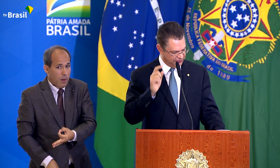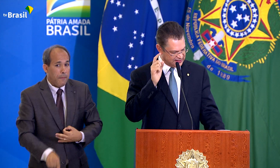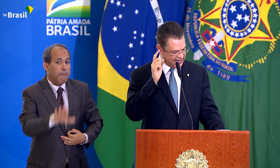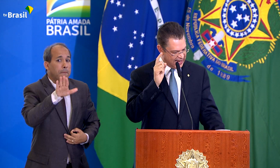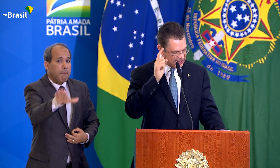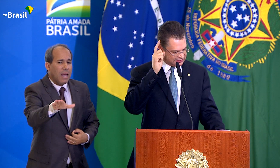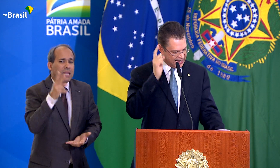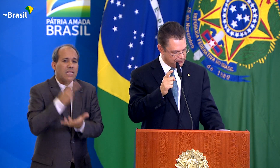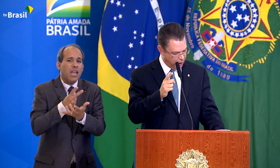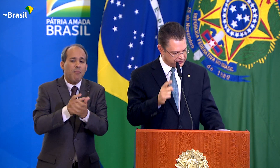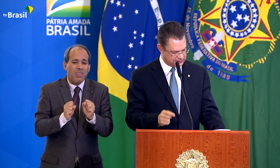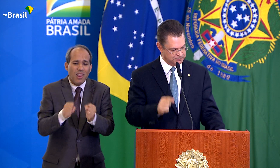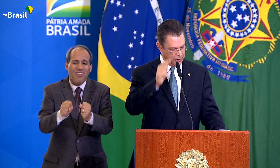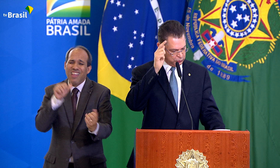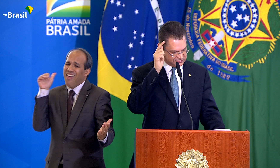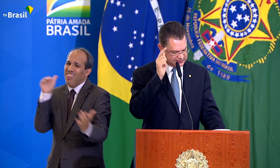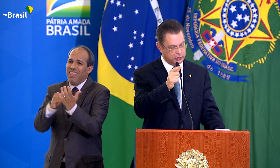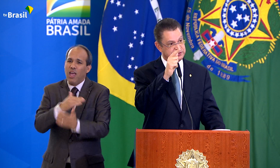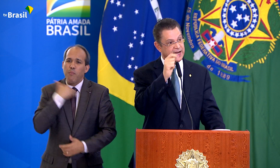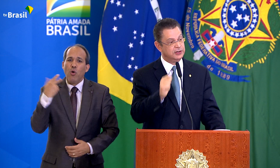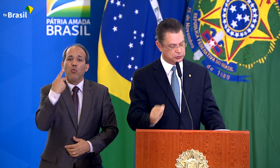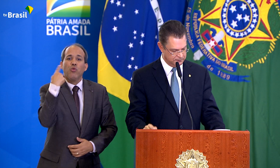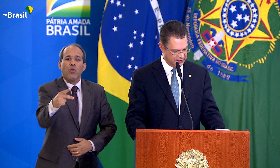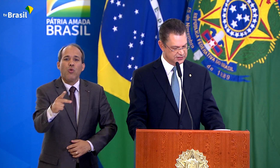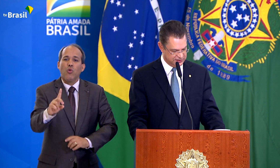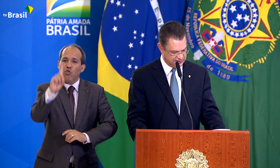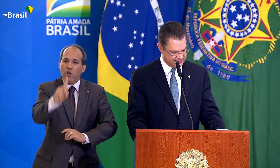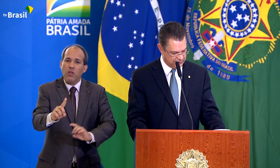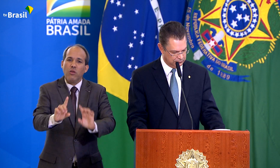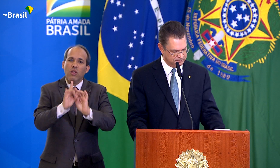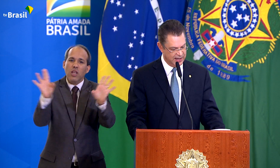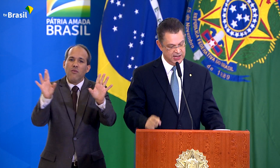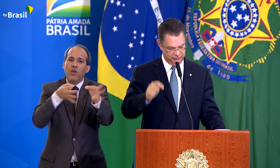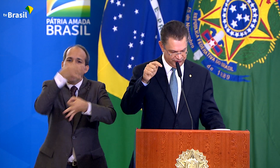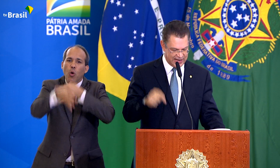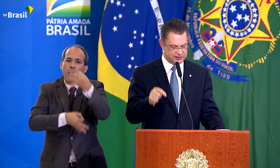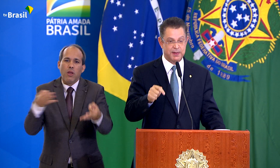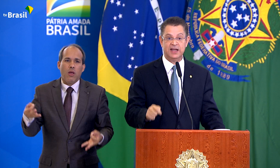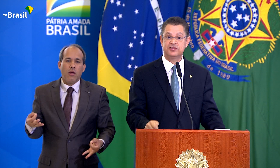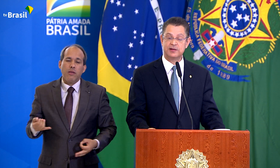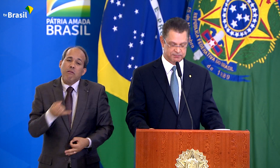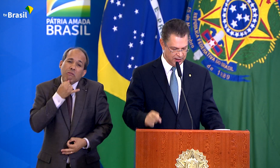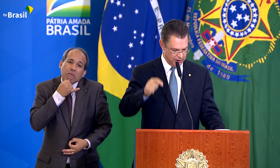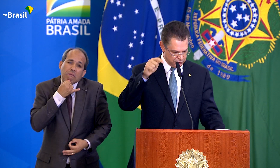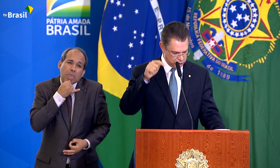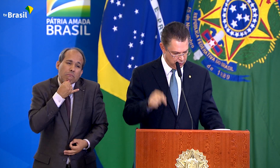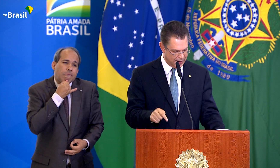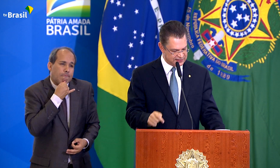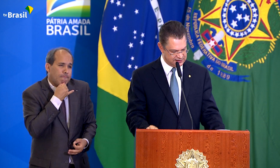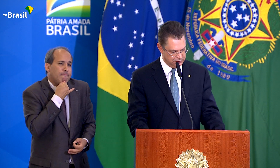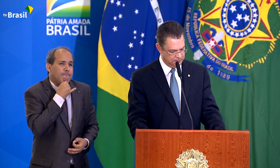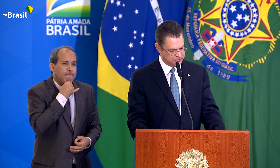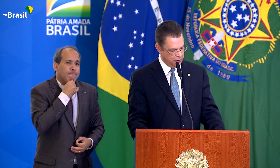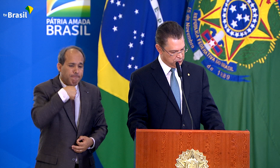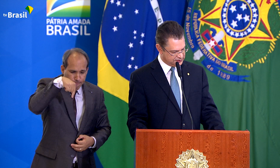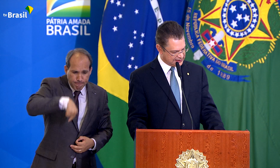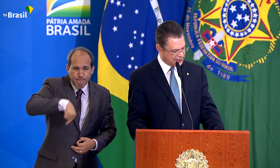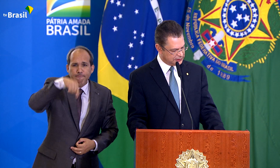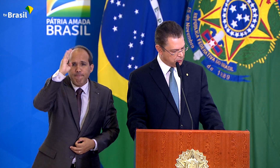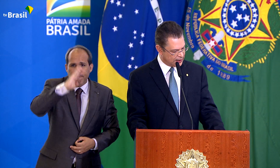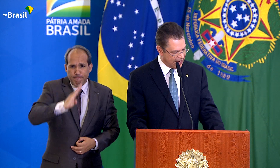defenderei até a morte o seu direito de dizê-lo infelizmente no Brasil